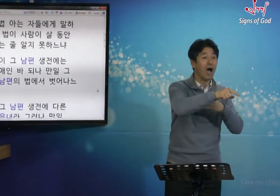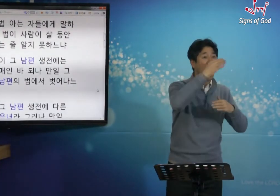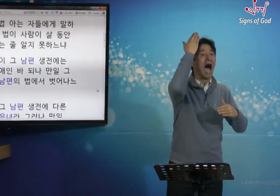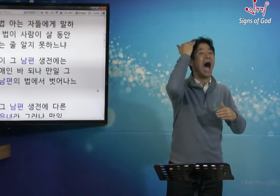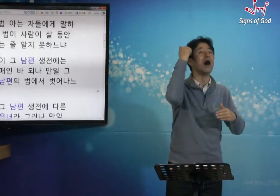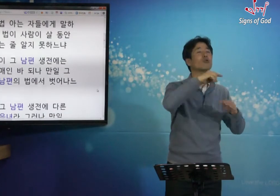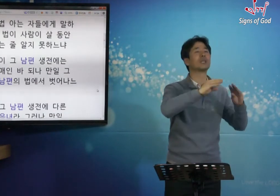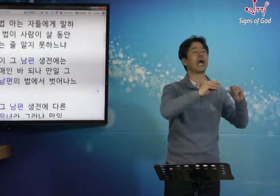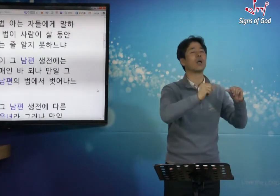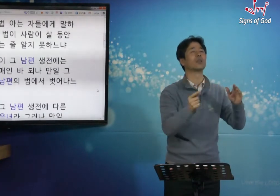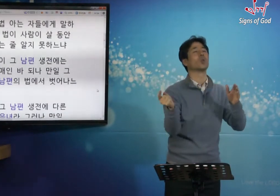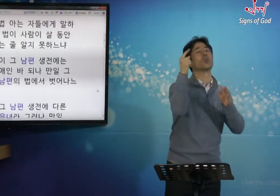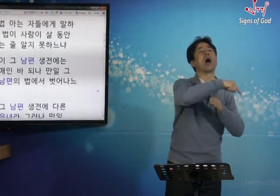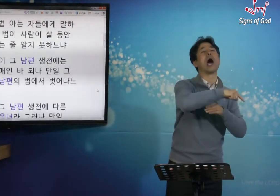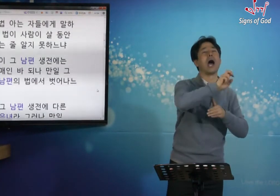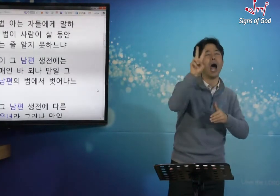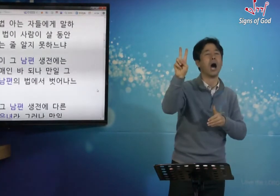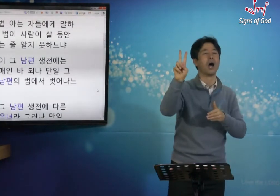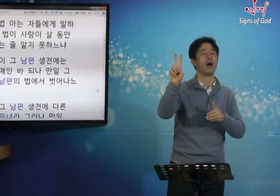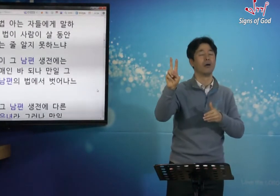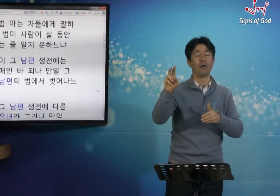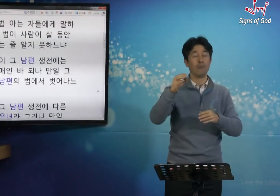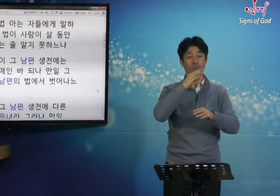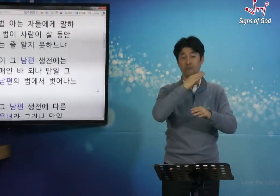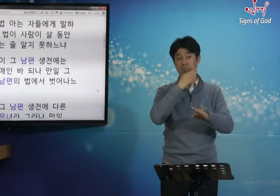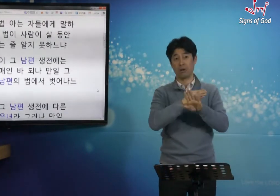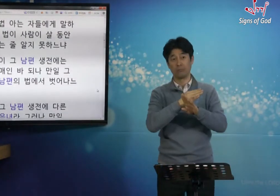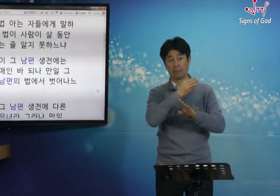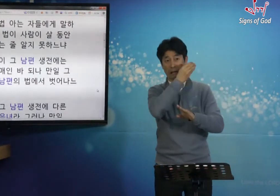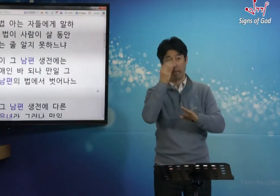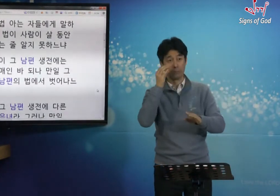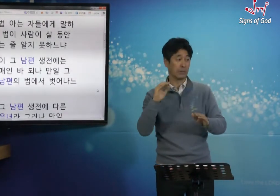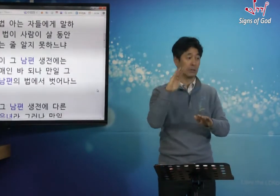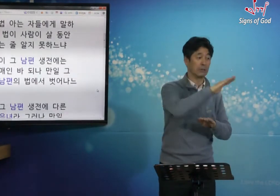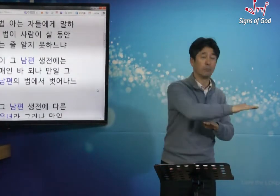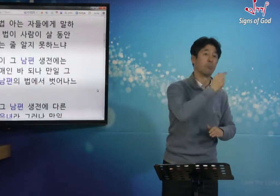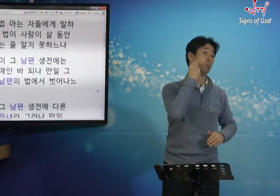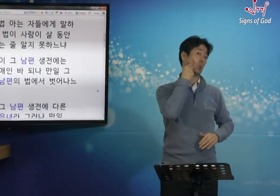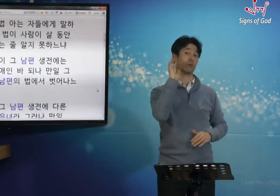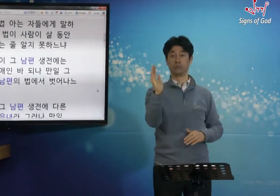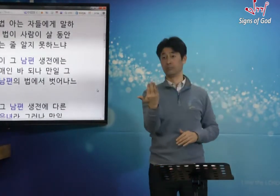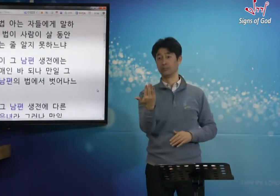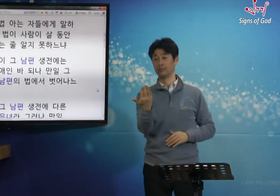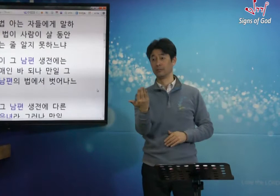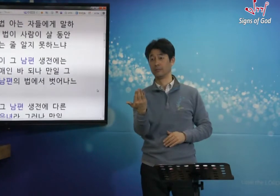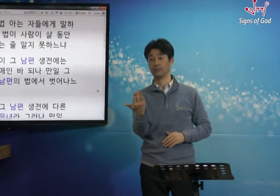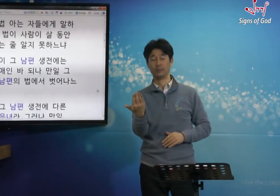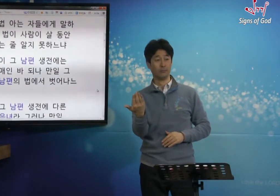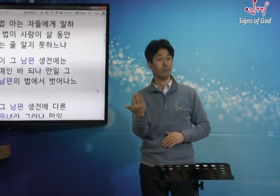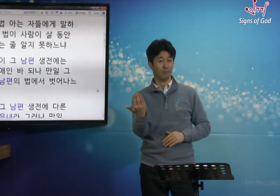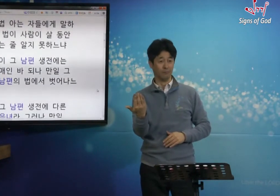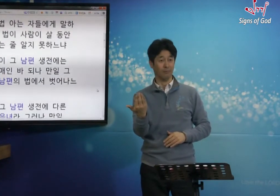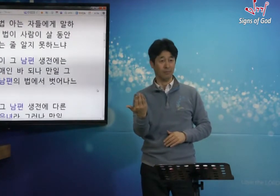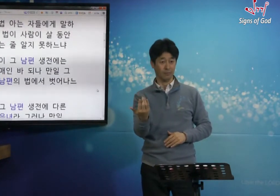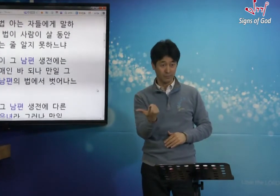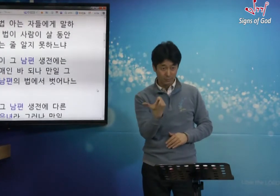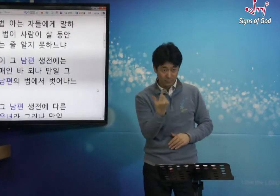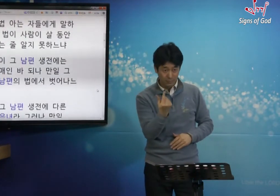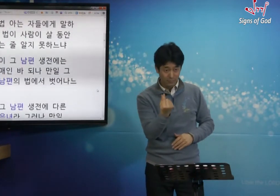벗어날 수 있을까요? 북한 땅을 벗어나 한국에 오면 감히 그 북한에 있는 그 법이